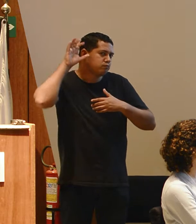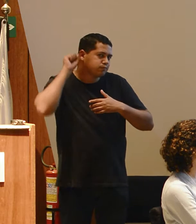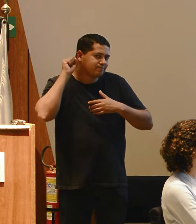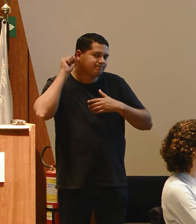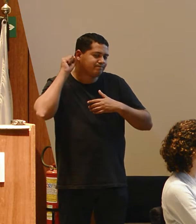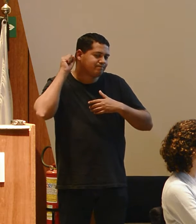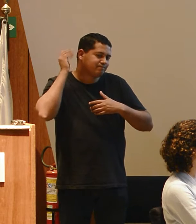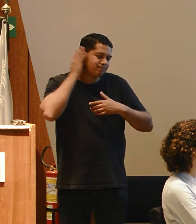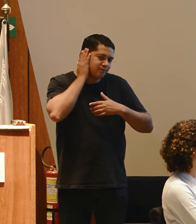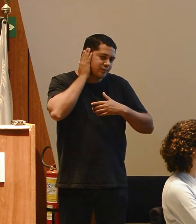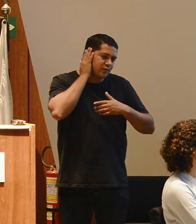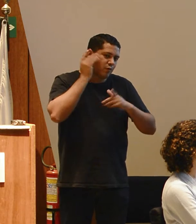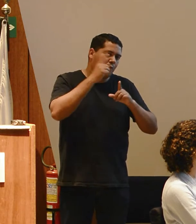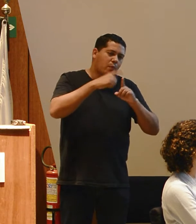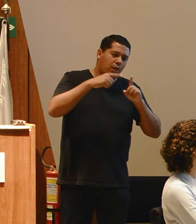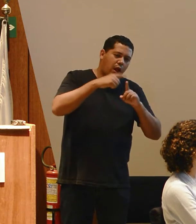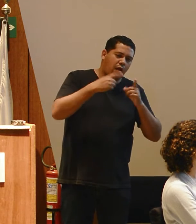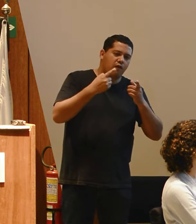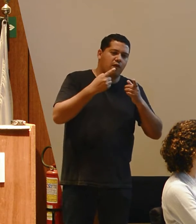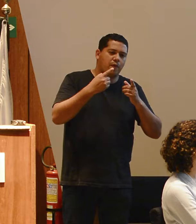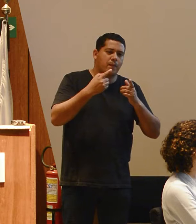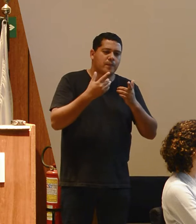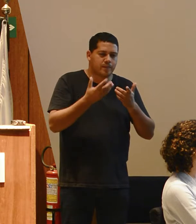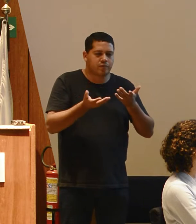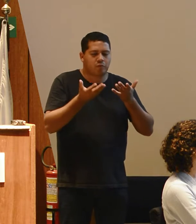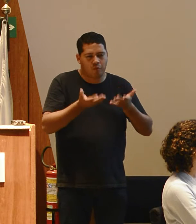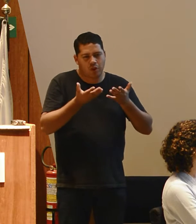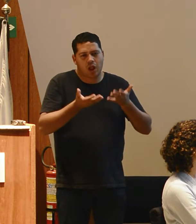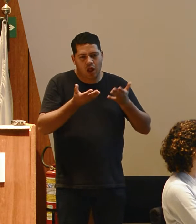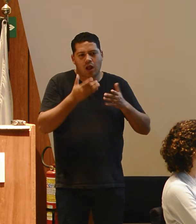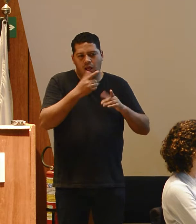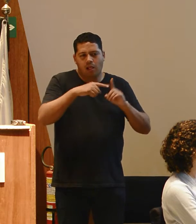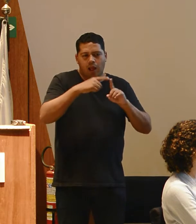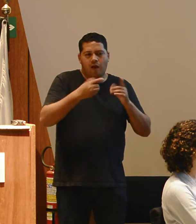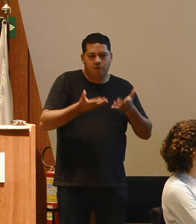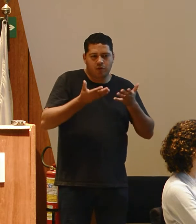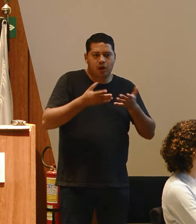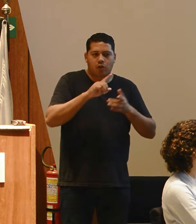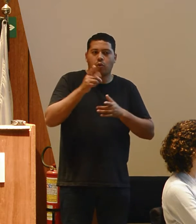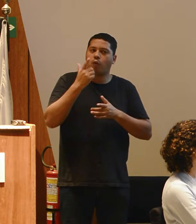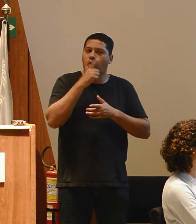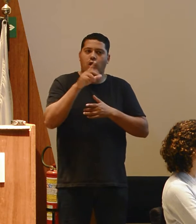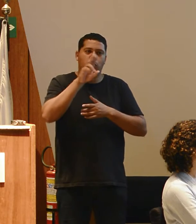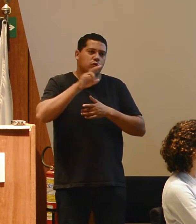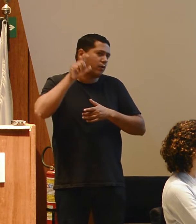perda leve, moderada, mas ele não consegue usar um aparelho auditivo tradicional,